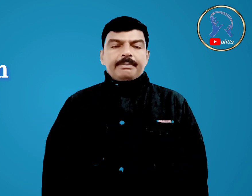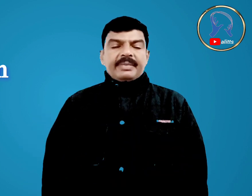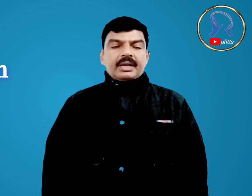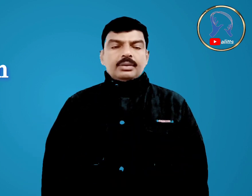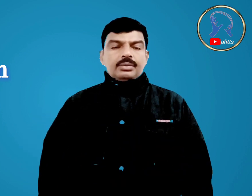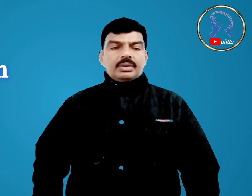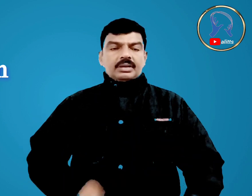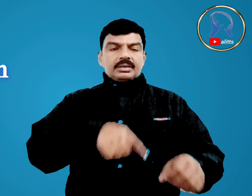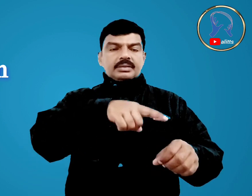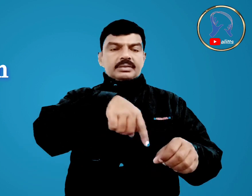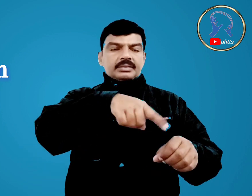महलूल